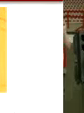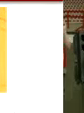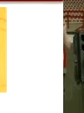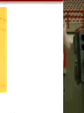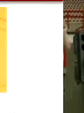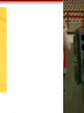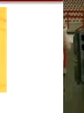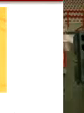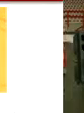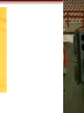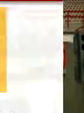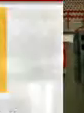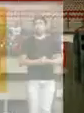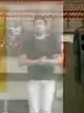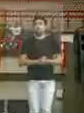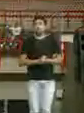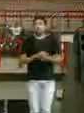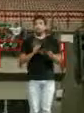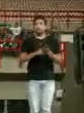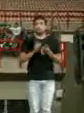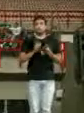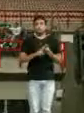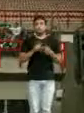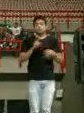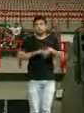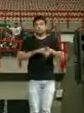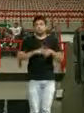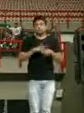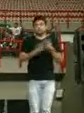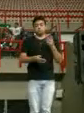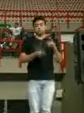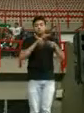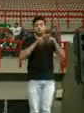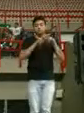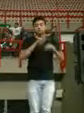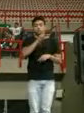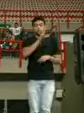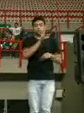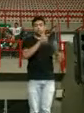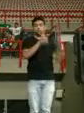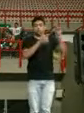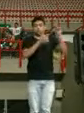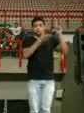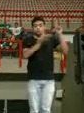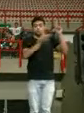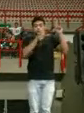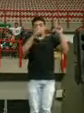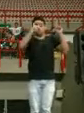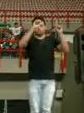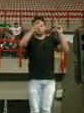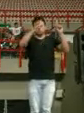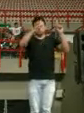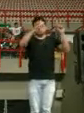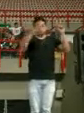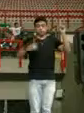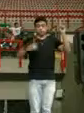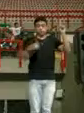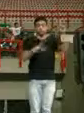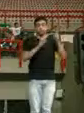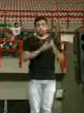B. Ei, para você não perder muito tempo. Quanto é o logaritmo de 10 elevado a 1? É